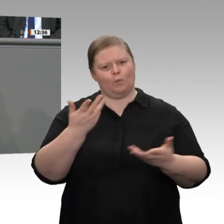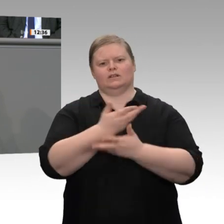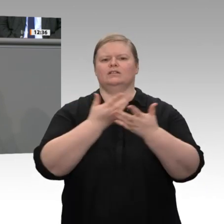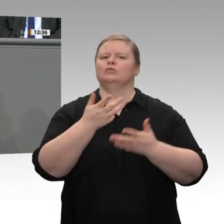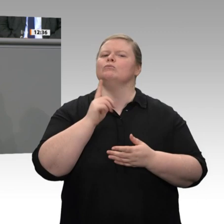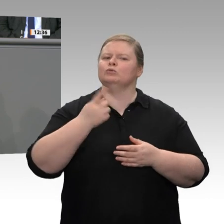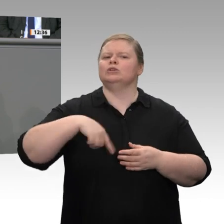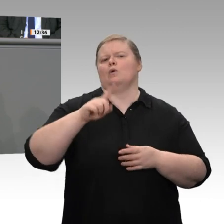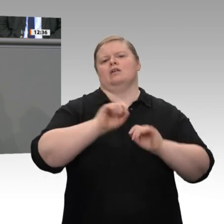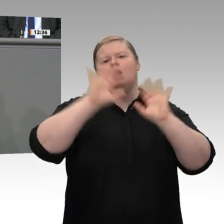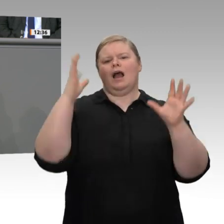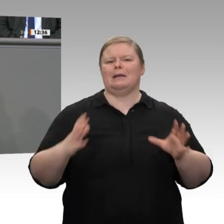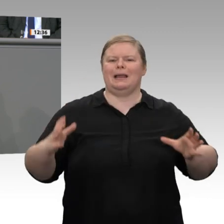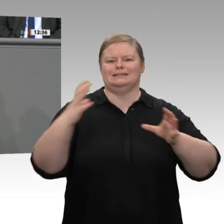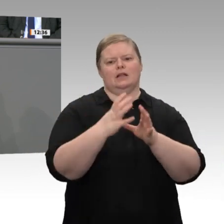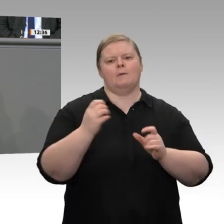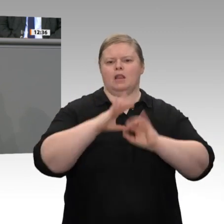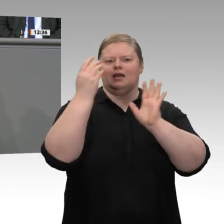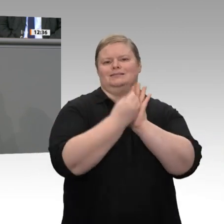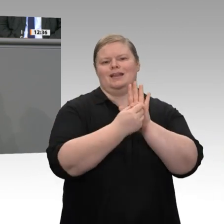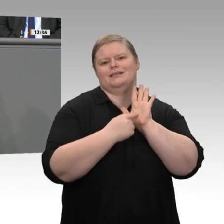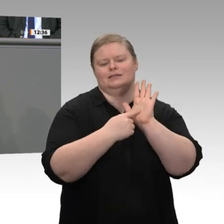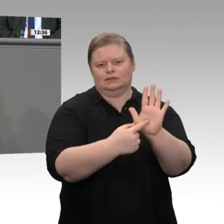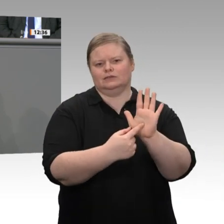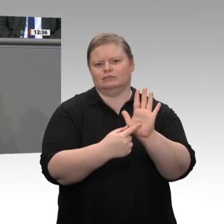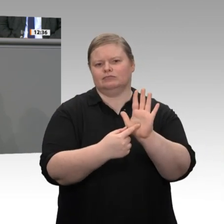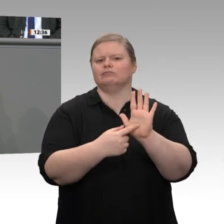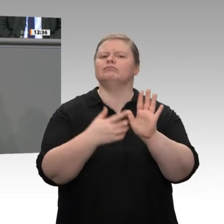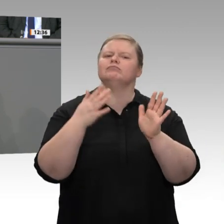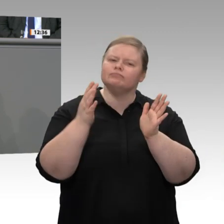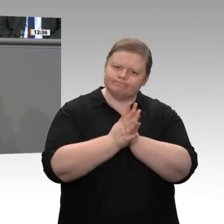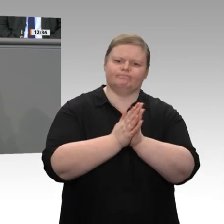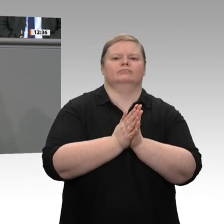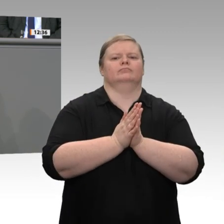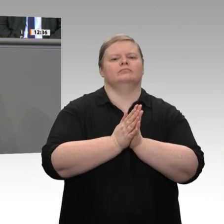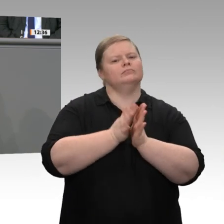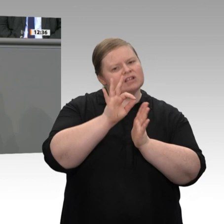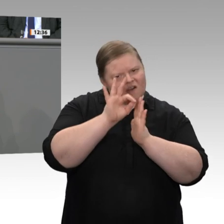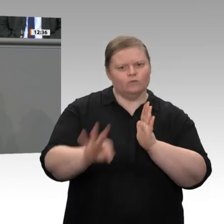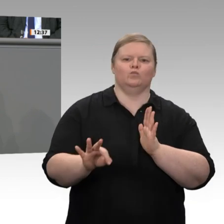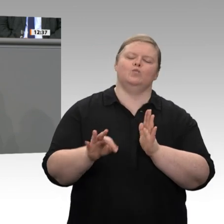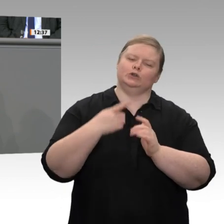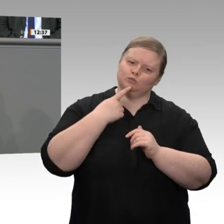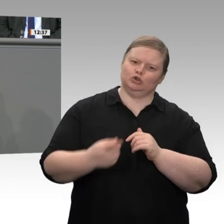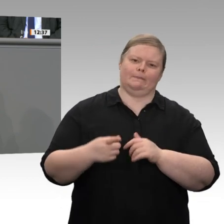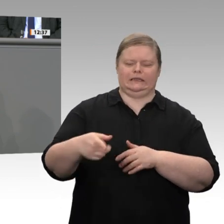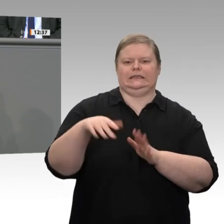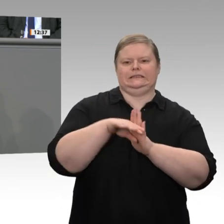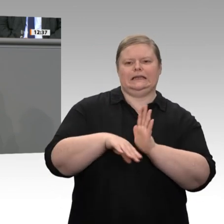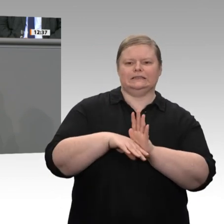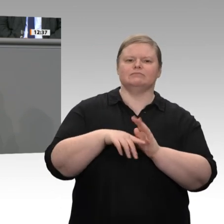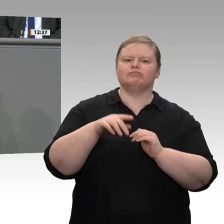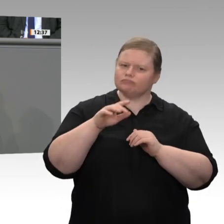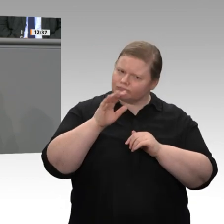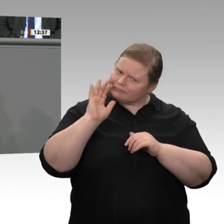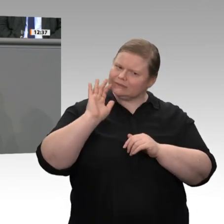gemeinsam setzen. Das ist meine Bitte. Und deswegen sage ich, stimmen Sie zu. Es ist ein Recht. Es ist Ihr gutes Recht. Und es ist gut für unser Land,